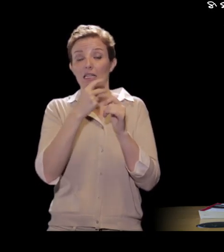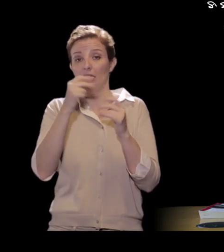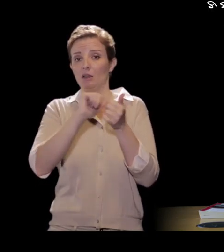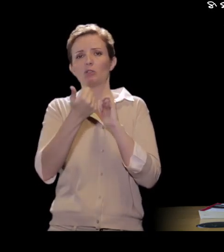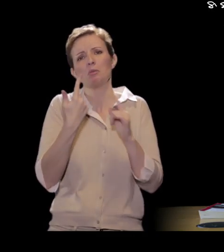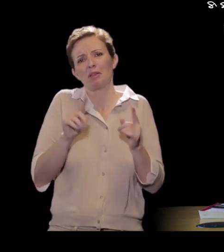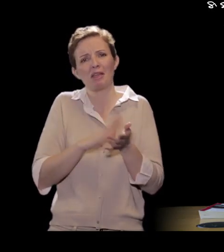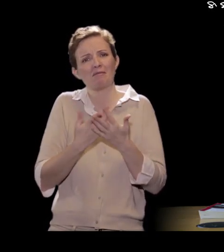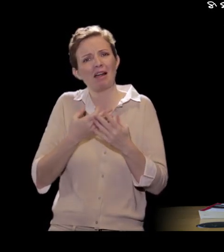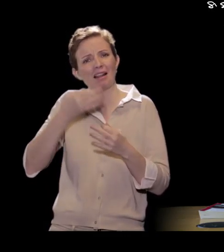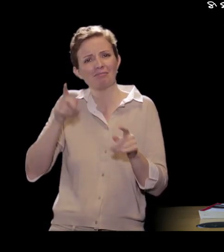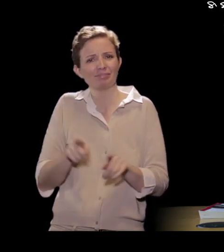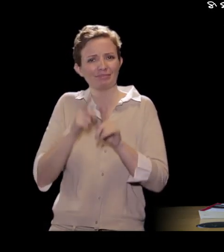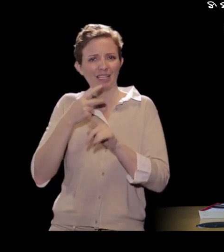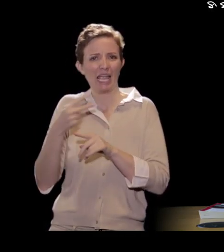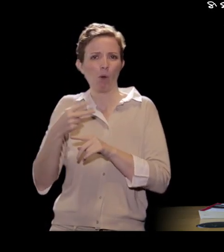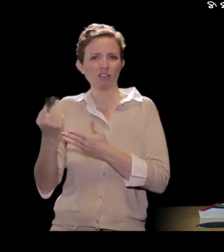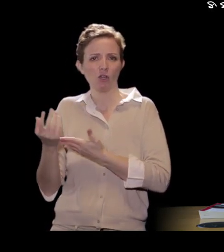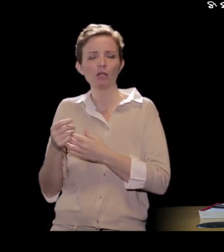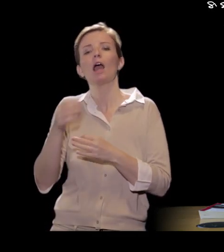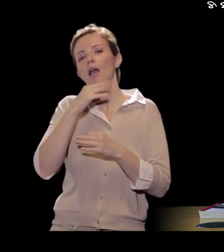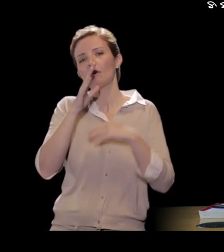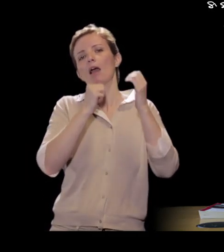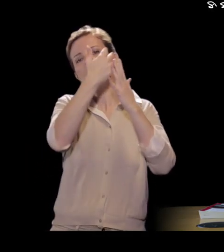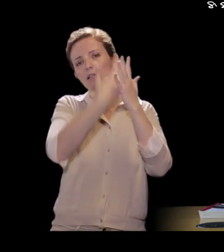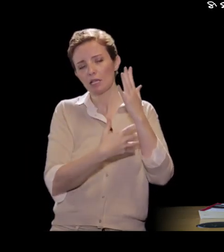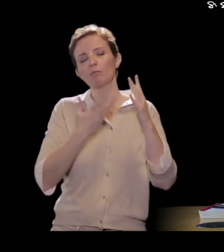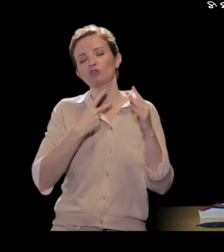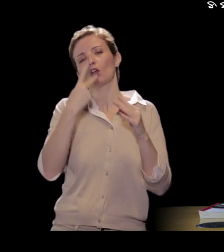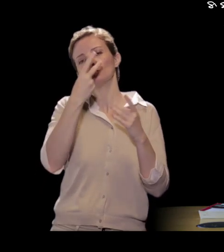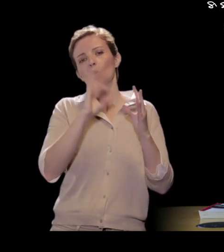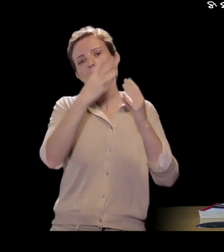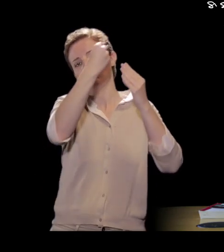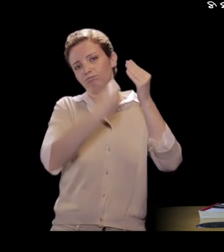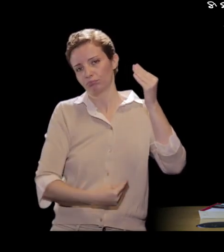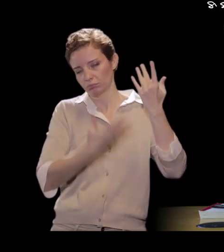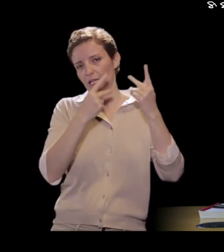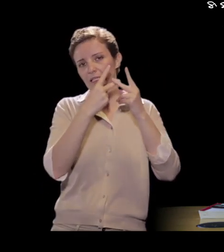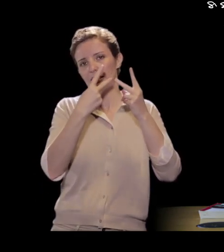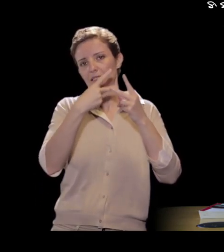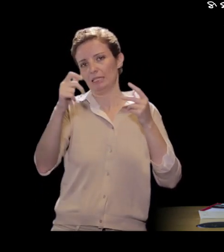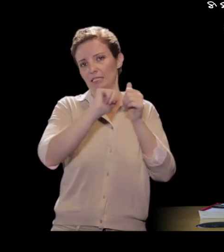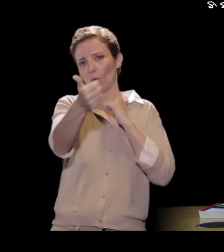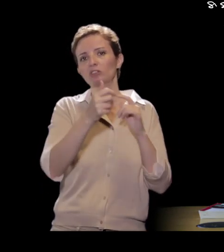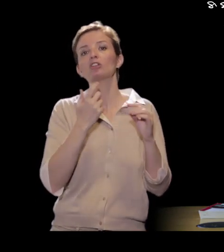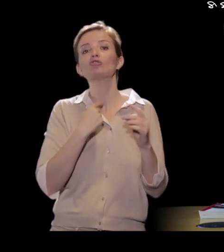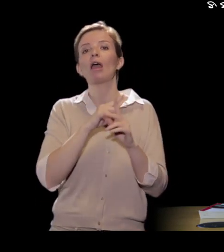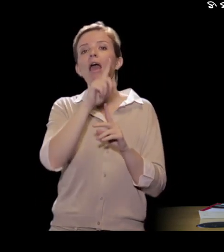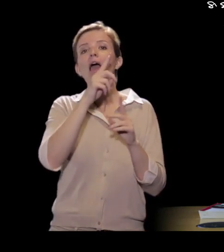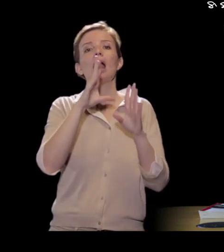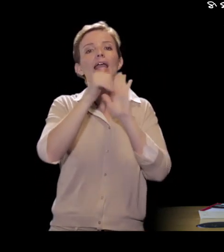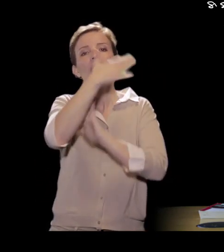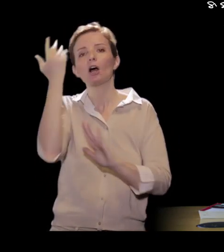per le equazioni non è altro che un insieme di due o più disequazioni in cui compagno compaiono le stesse incognite e noi vogliamo cercare